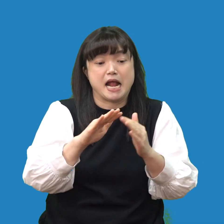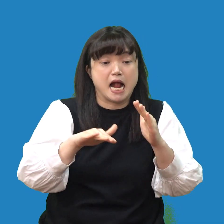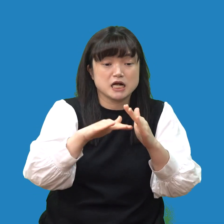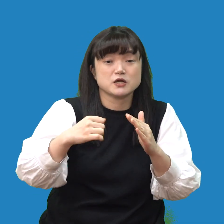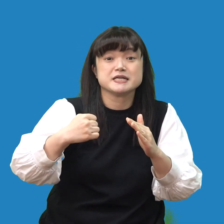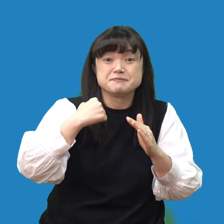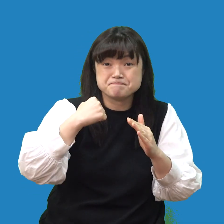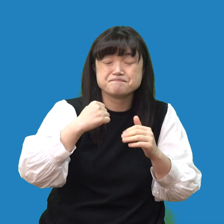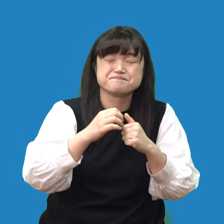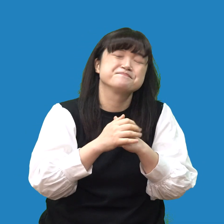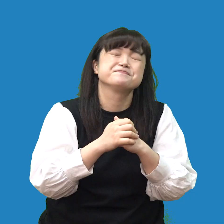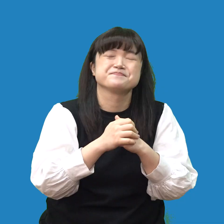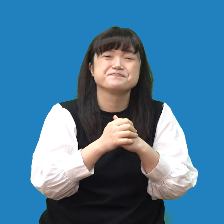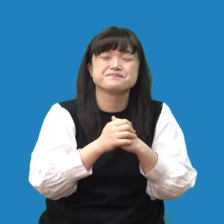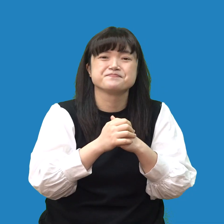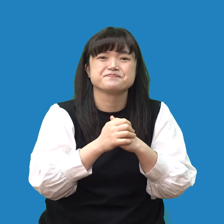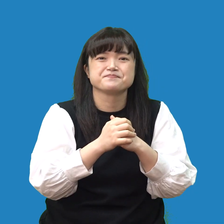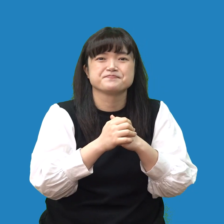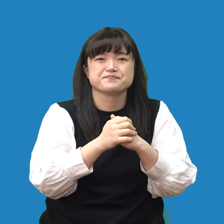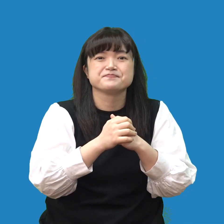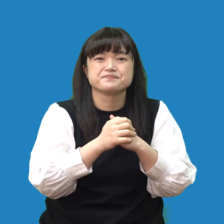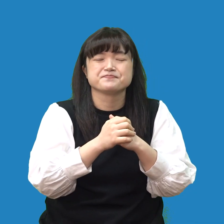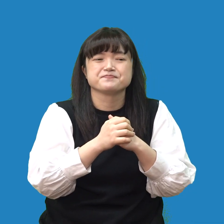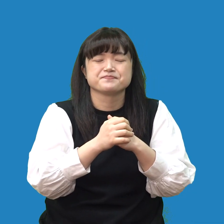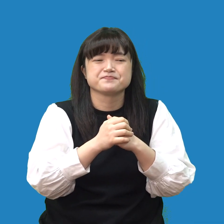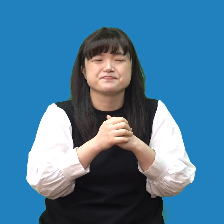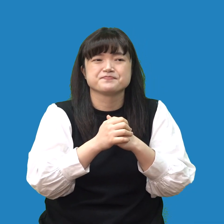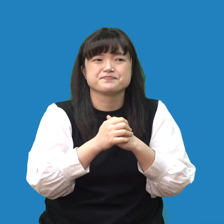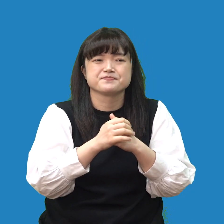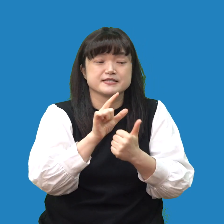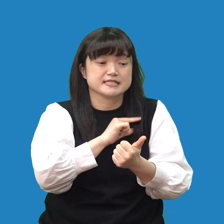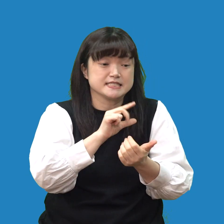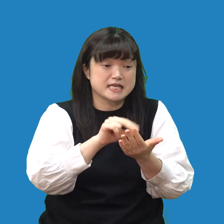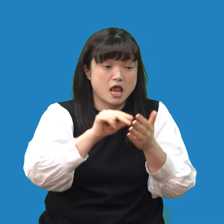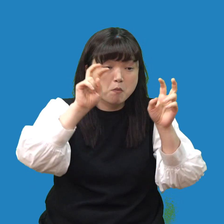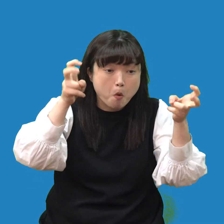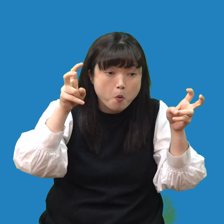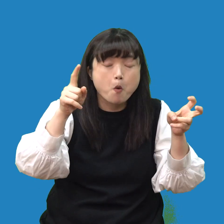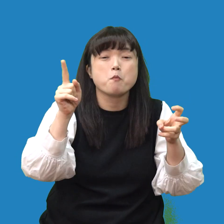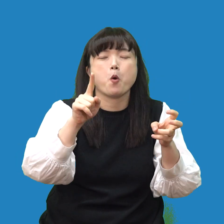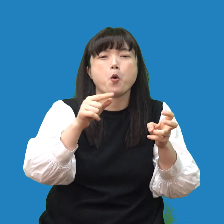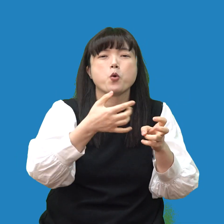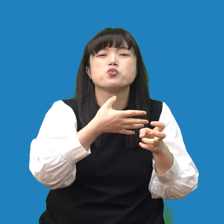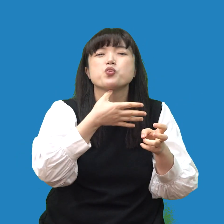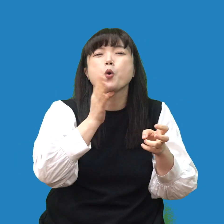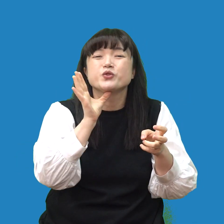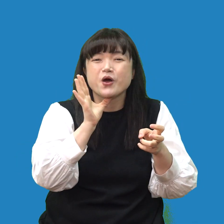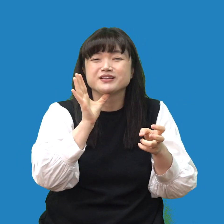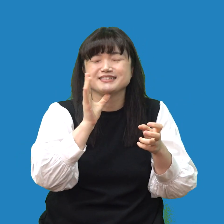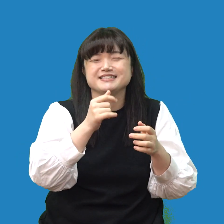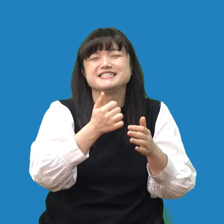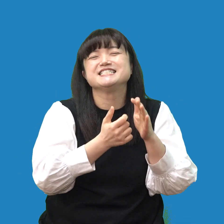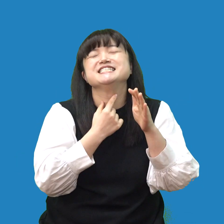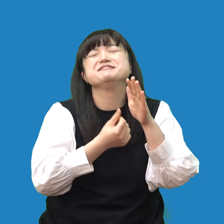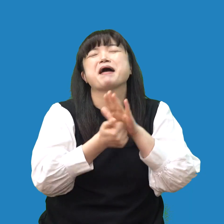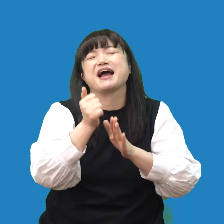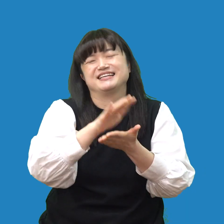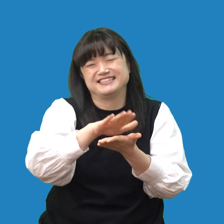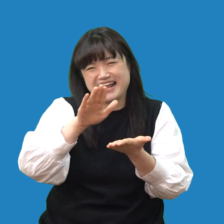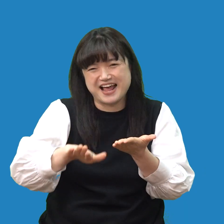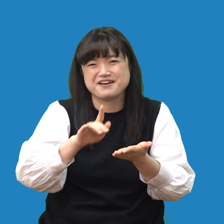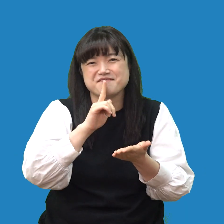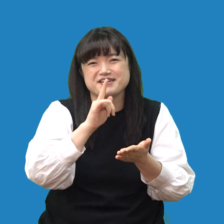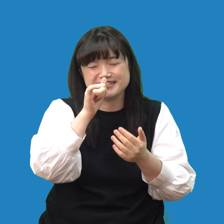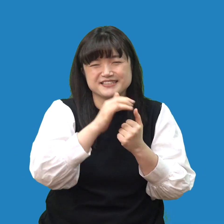힘이 보고서 제목으로 뽑은 것이 뭐냐면 노년이 희망이다 였습니다.